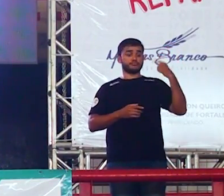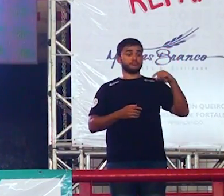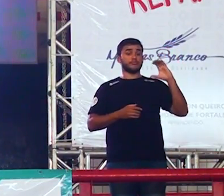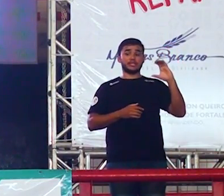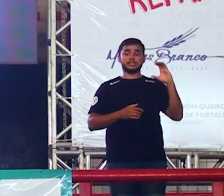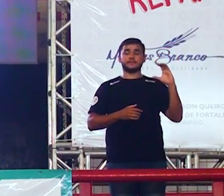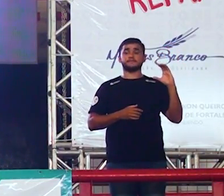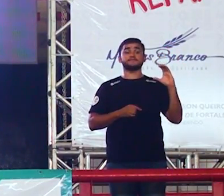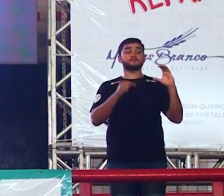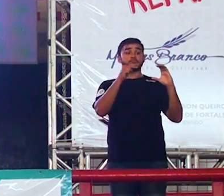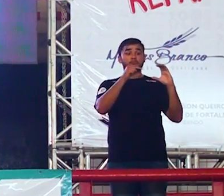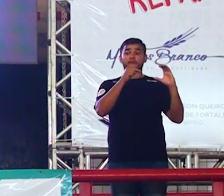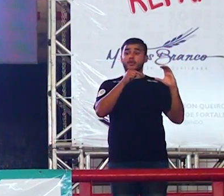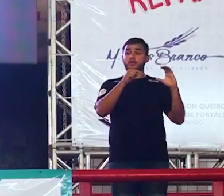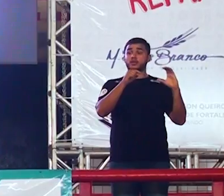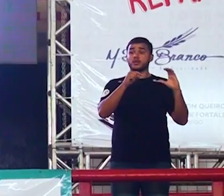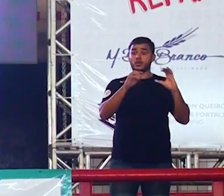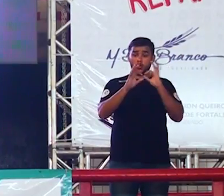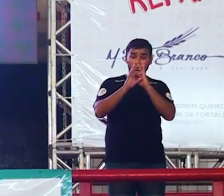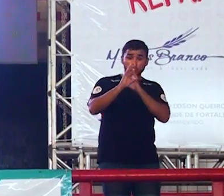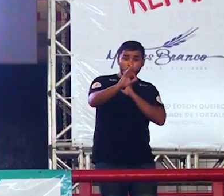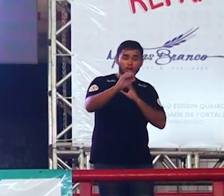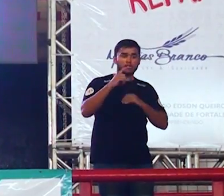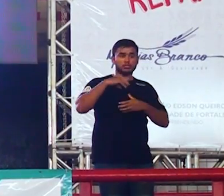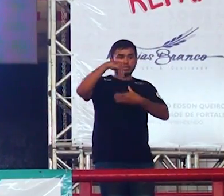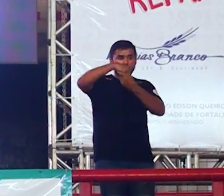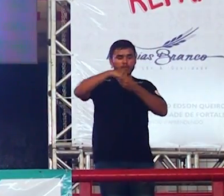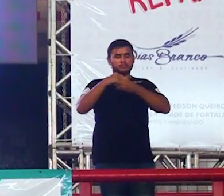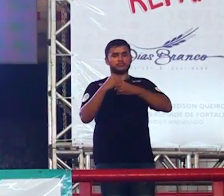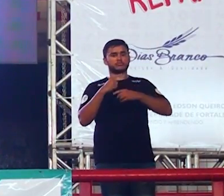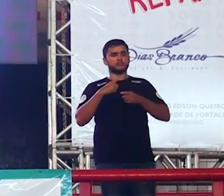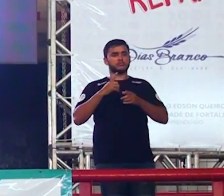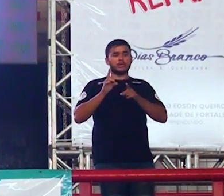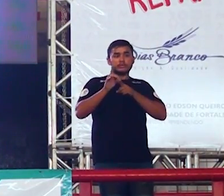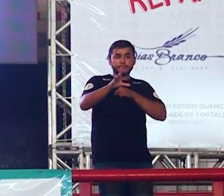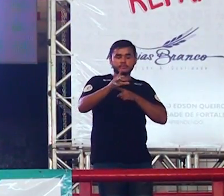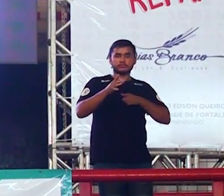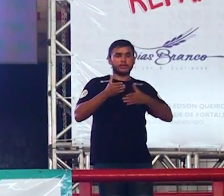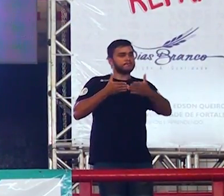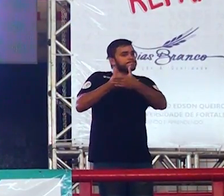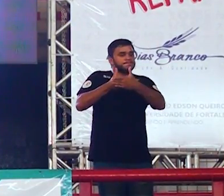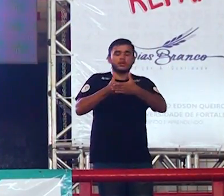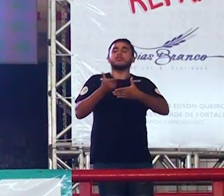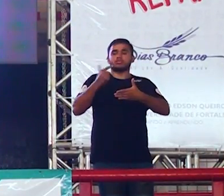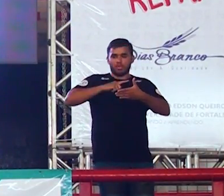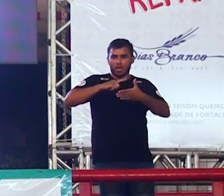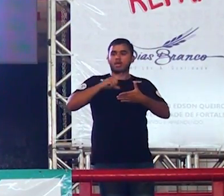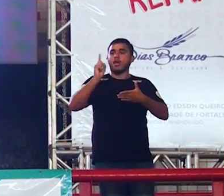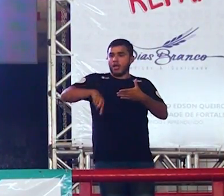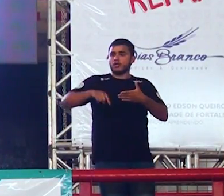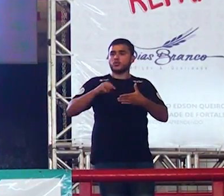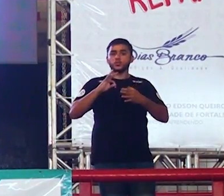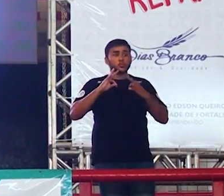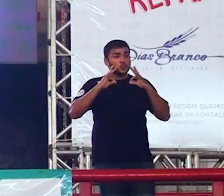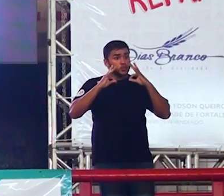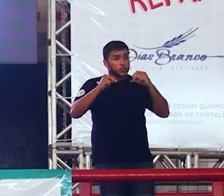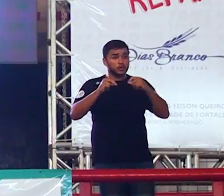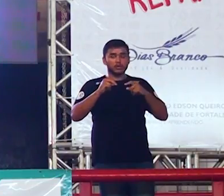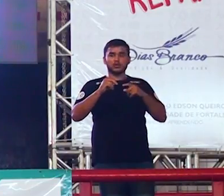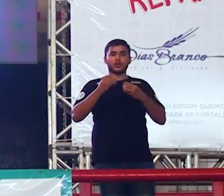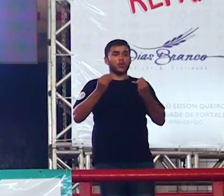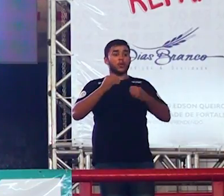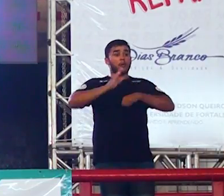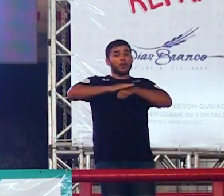C. Atua impedindo o processo da capacitação do gameta, evento que ocorre somente